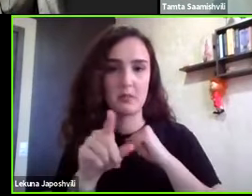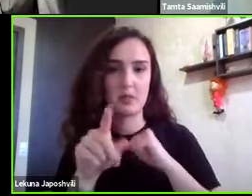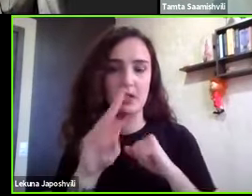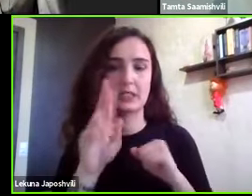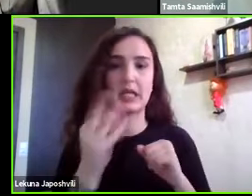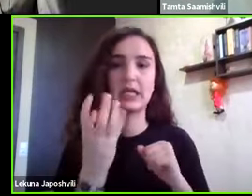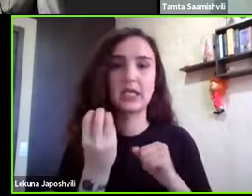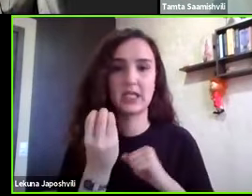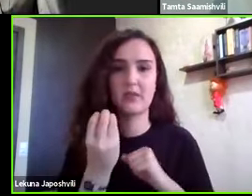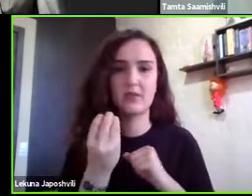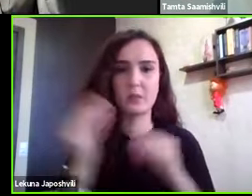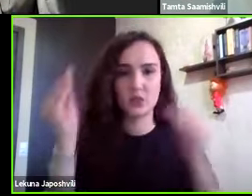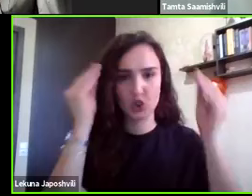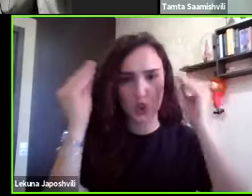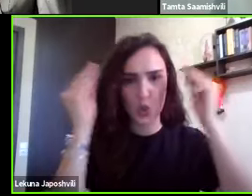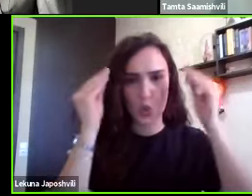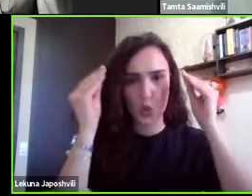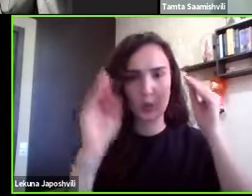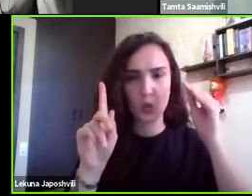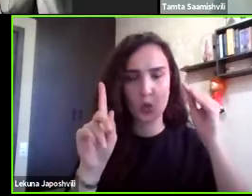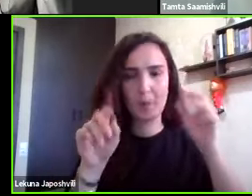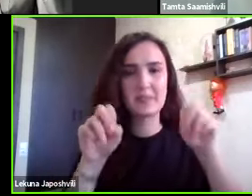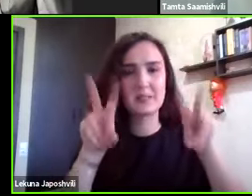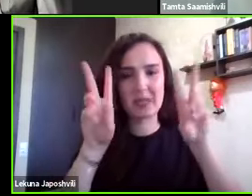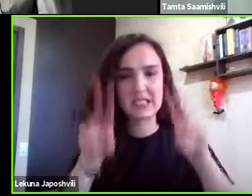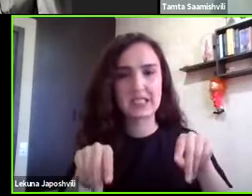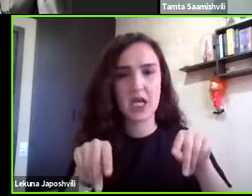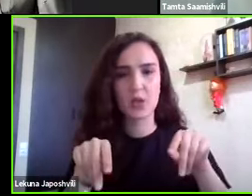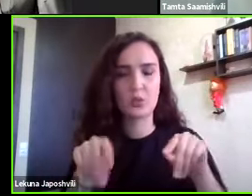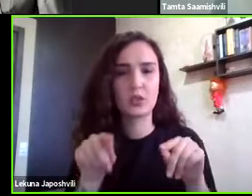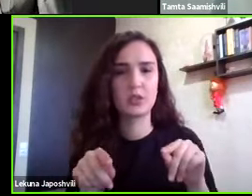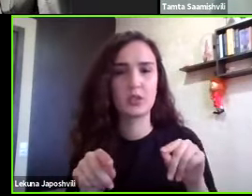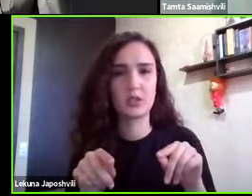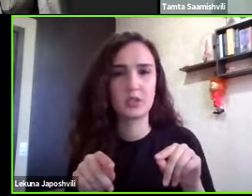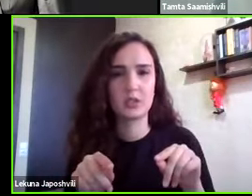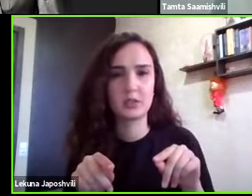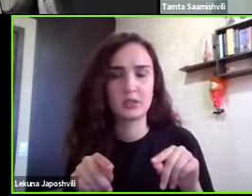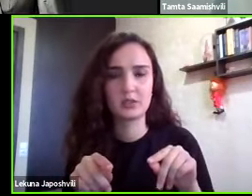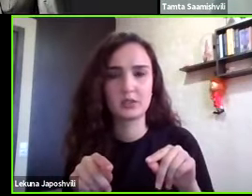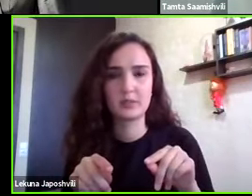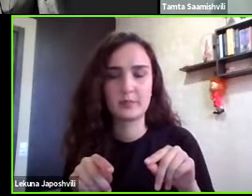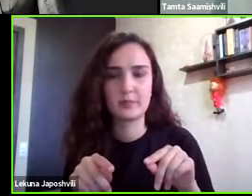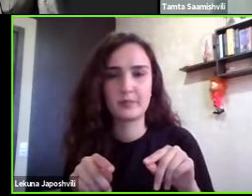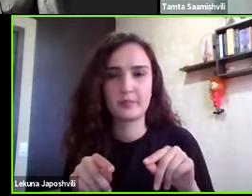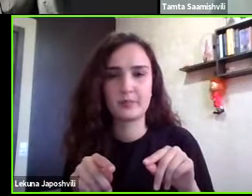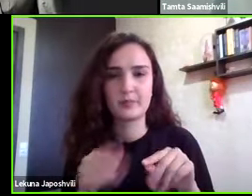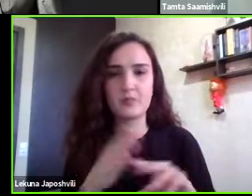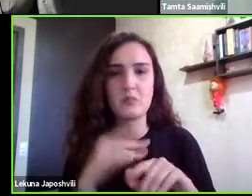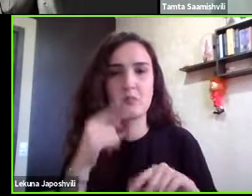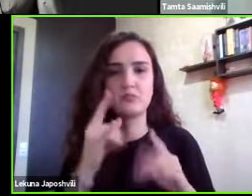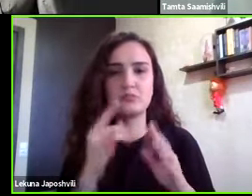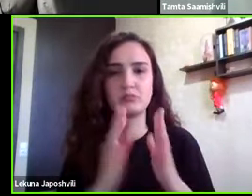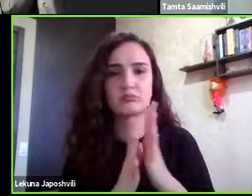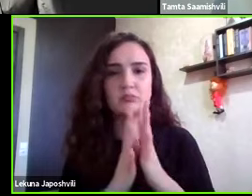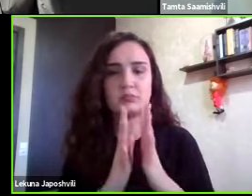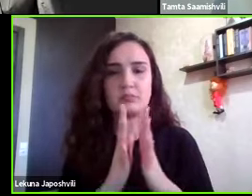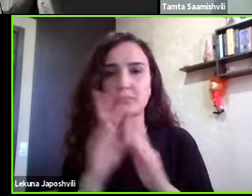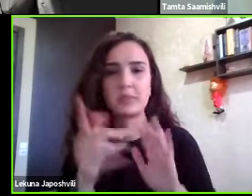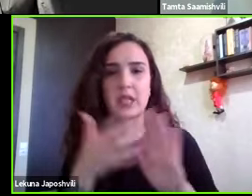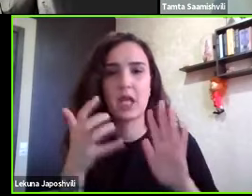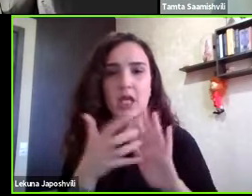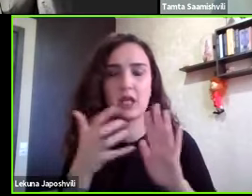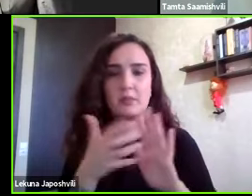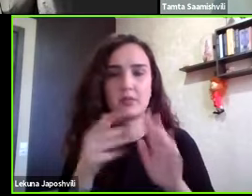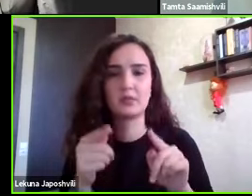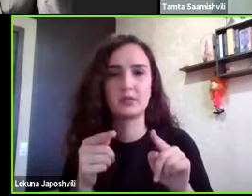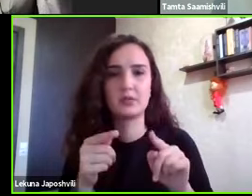კიდევ მსჯელობენ იმაზე რომ სპეციალური რეცეპტორის უმწიფრობა აქვს ბავშვებს ნაკლები ვირუ